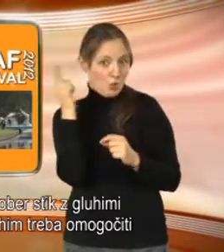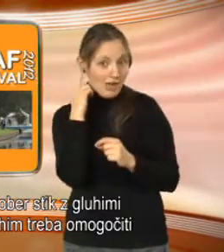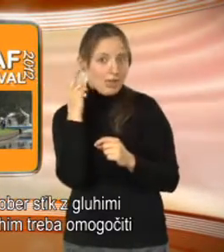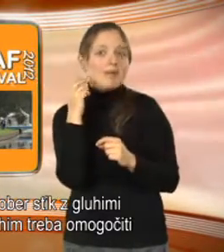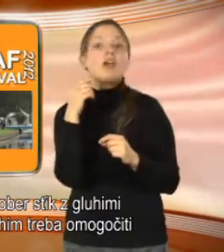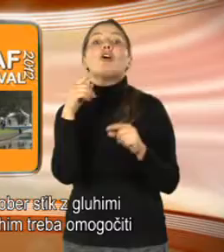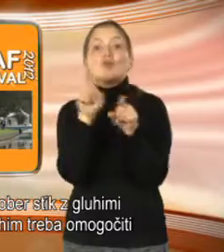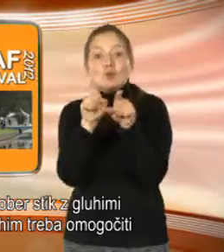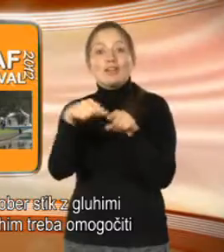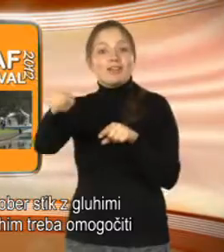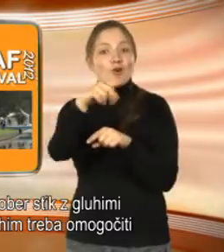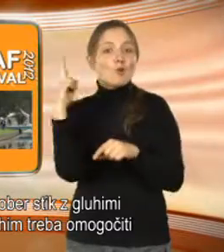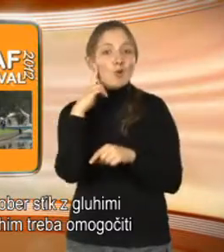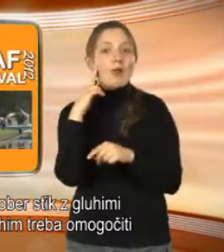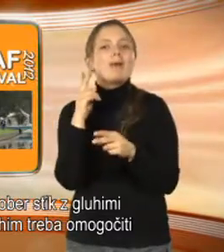poštene možnosti na delovnem mestu.